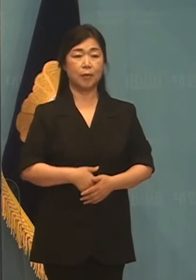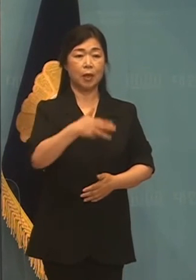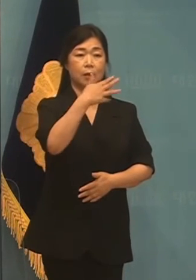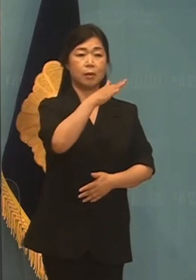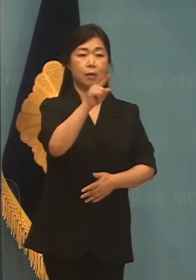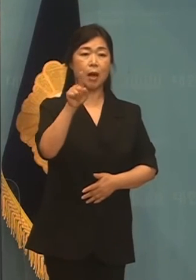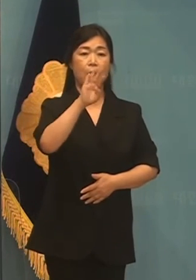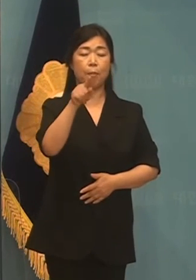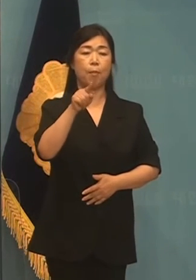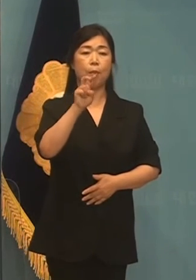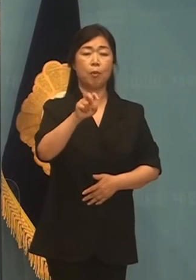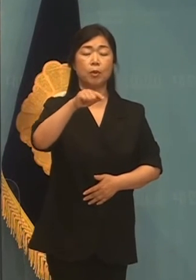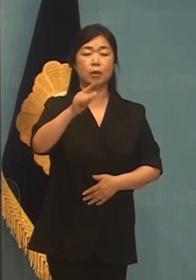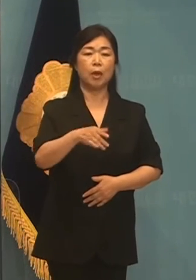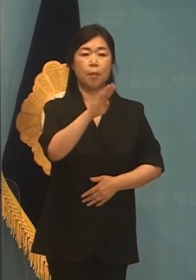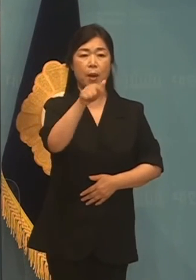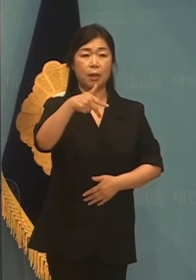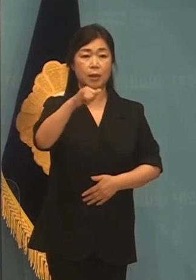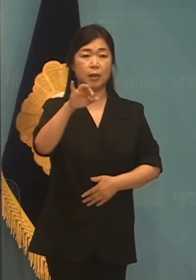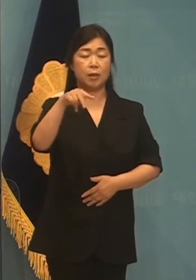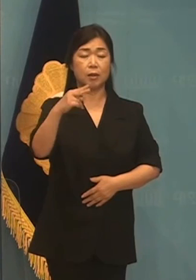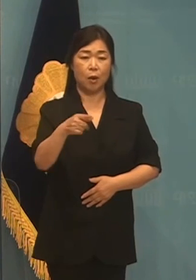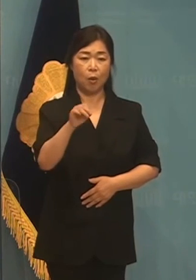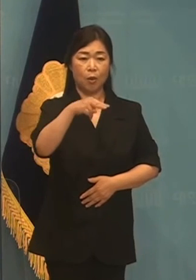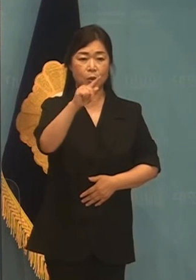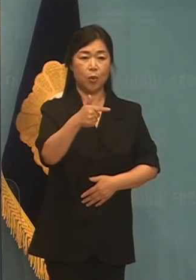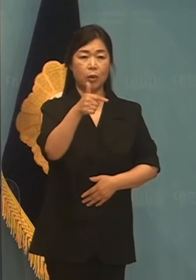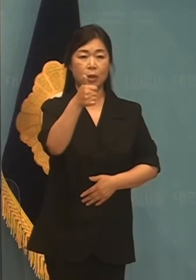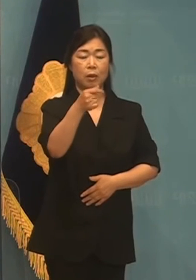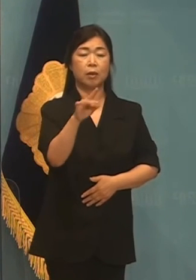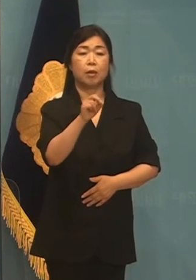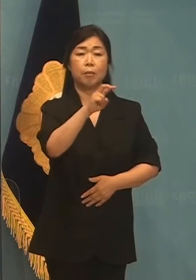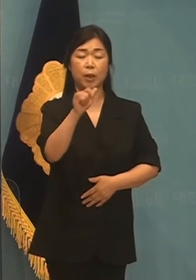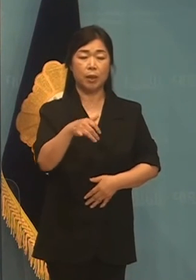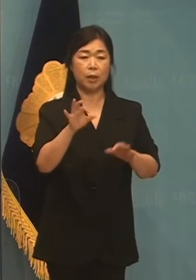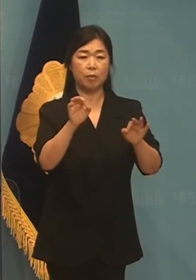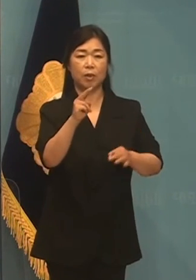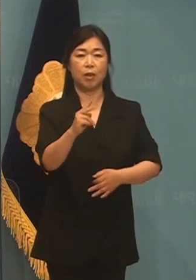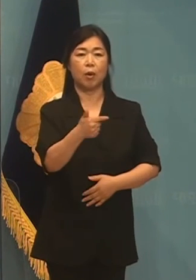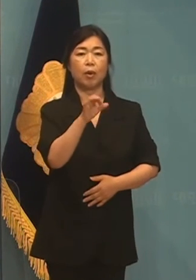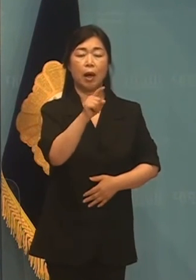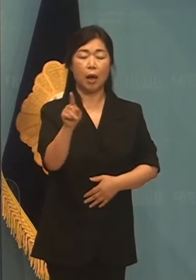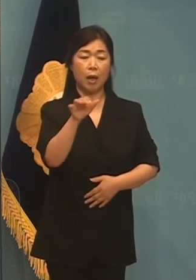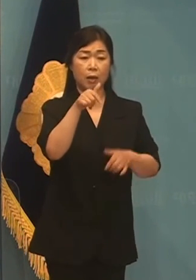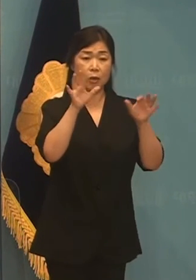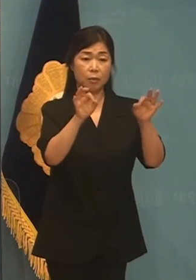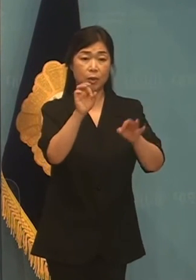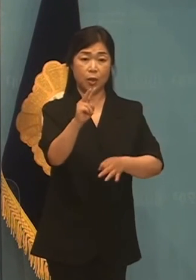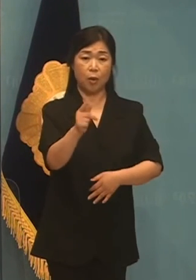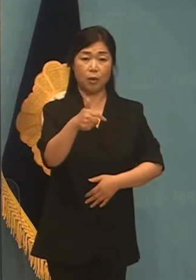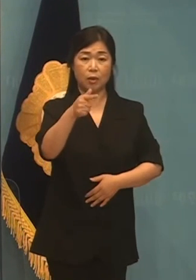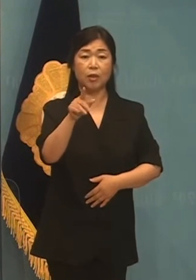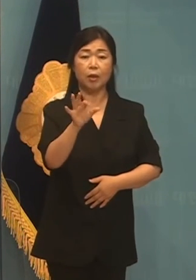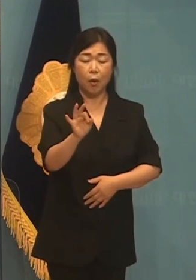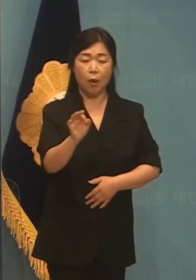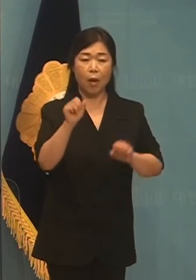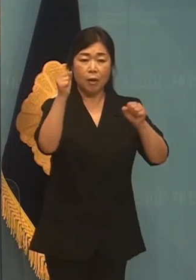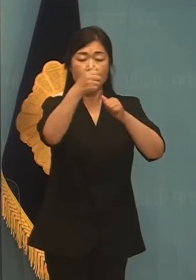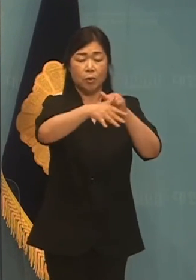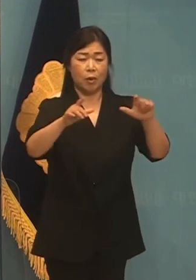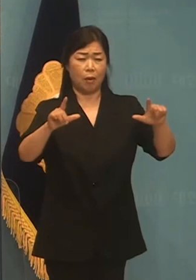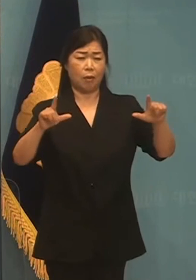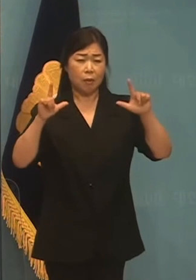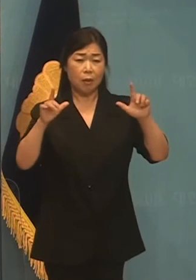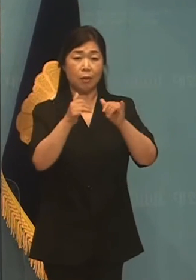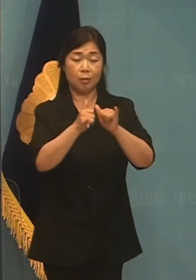차범근, 박지성, 손흥민, 김연아, 김연경 등 스포츠